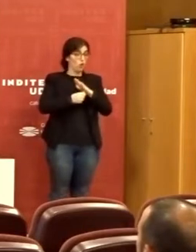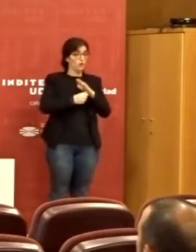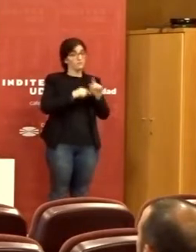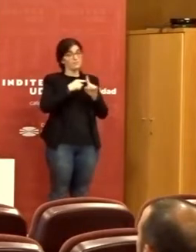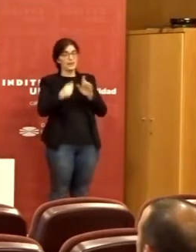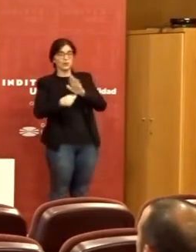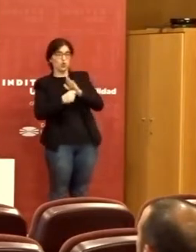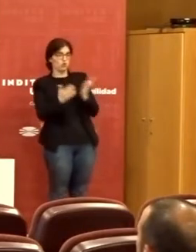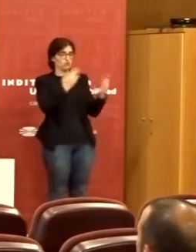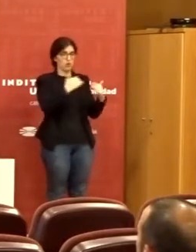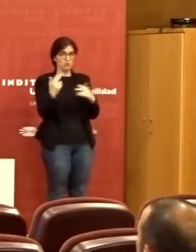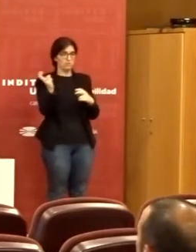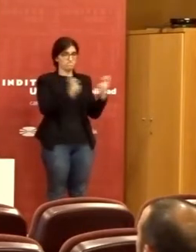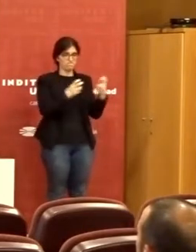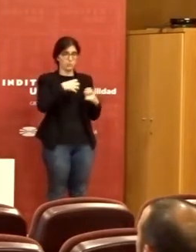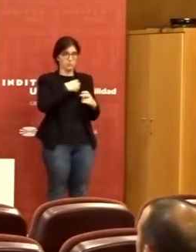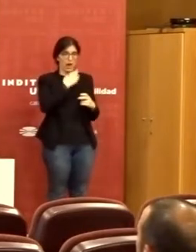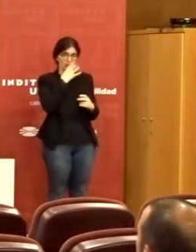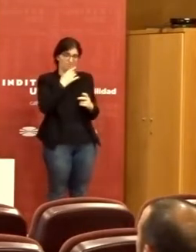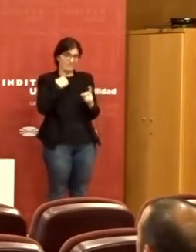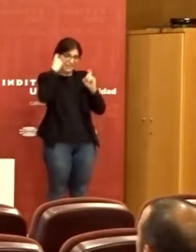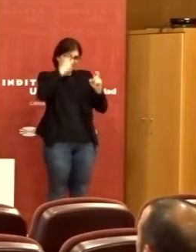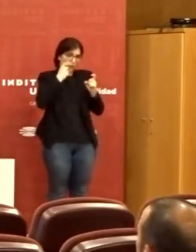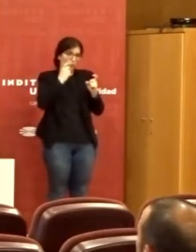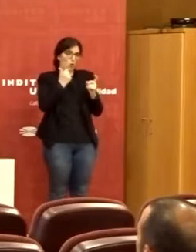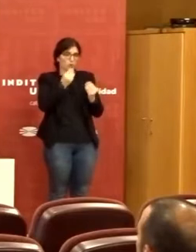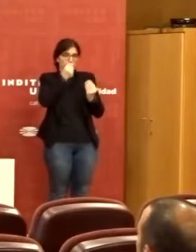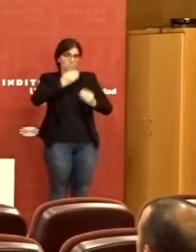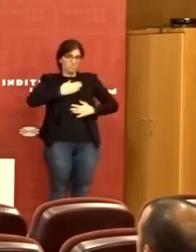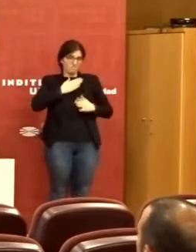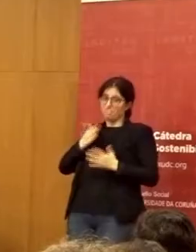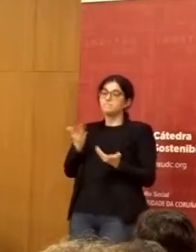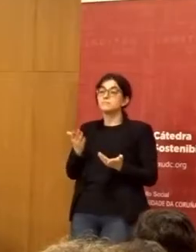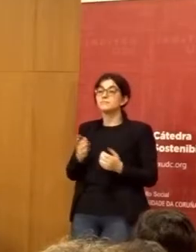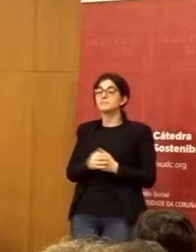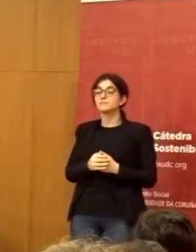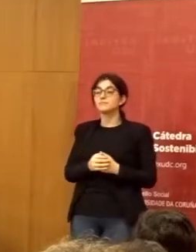yo un poco voy a tratar de cubrir su ausencia. Fruto de ese compromiso